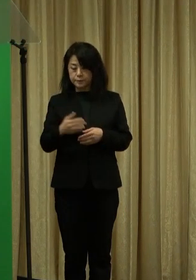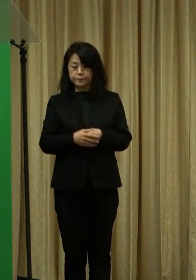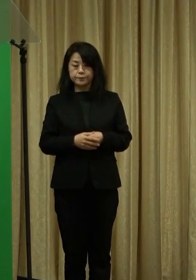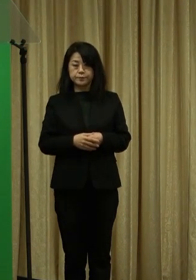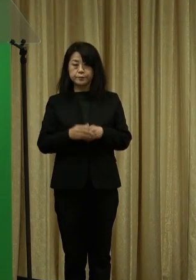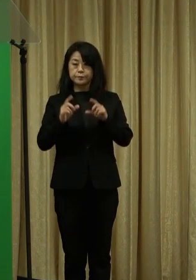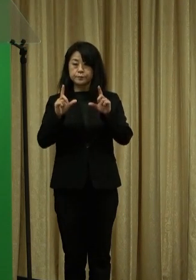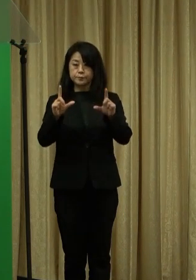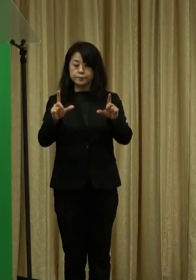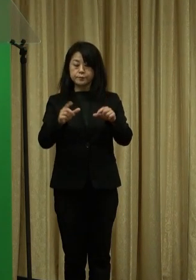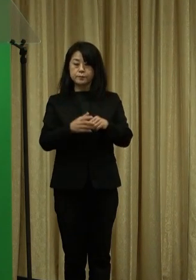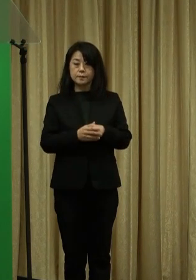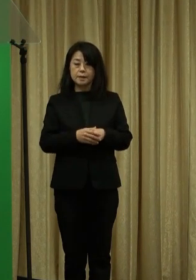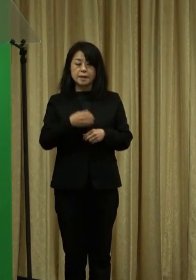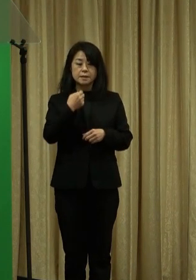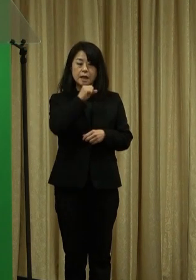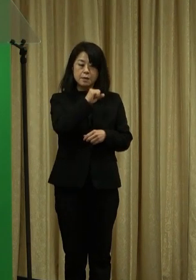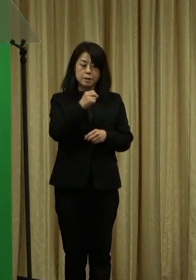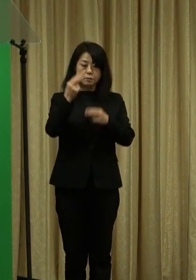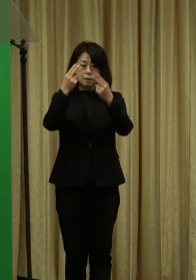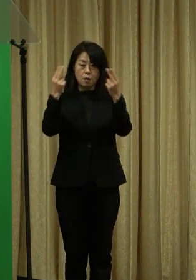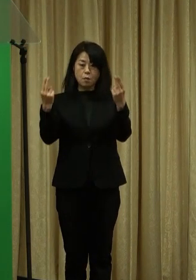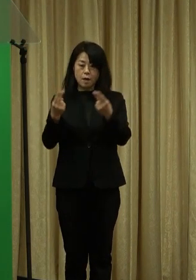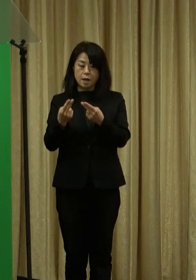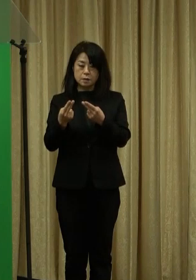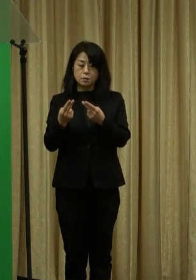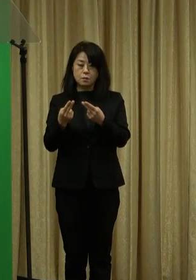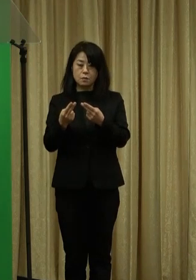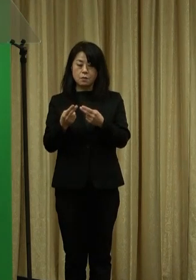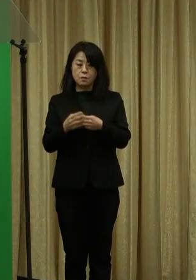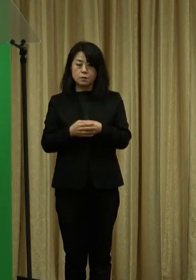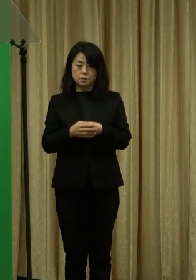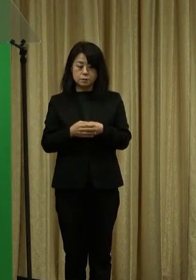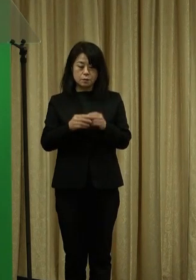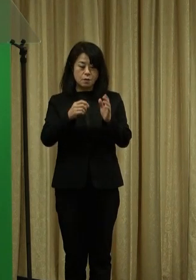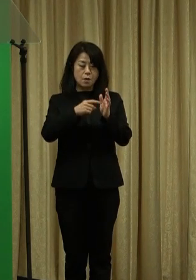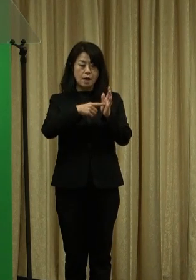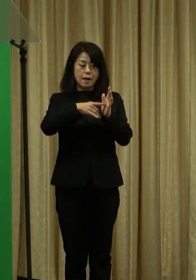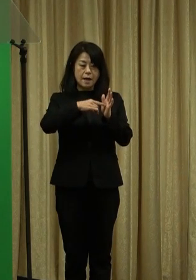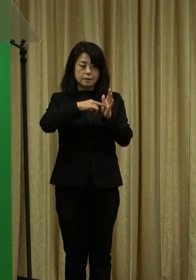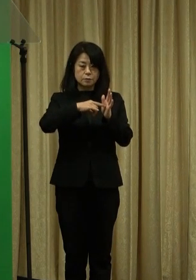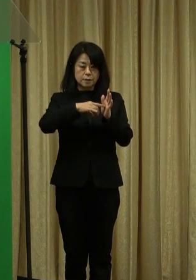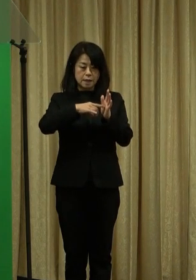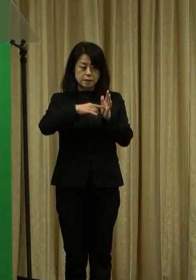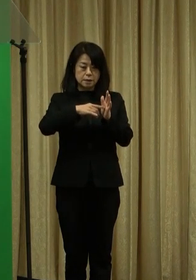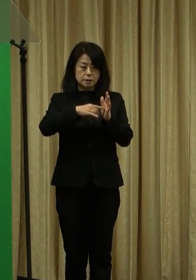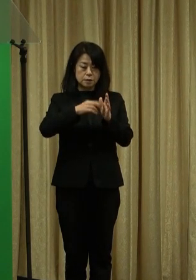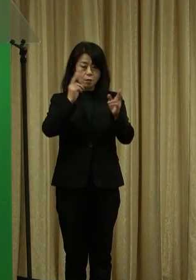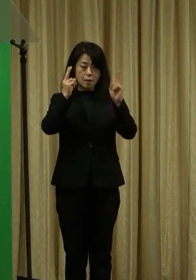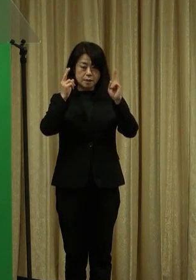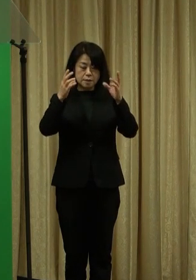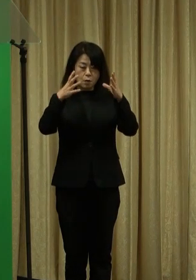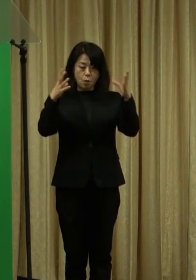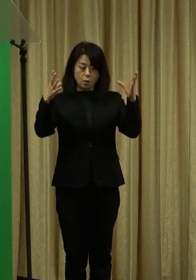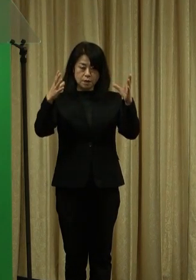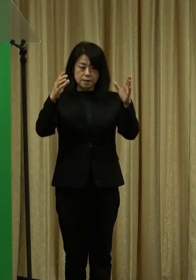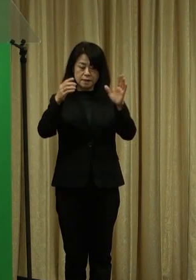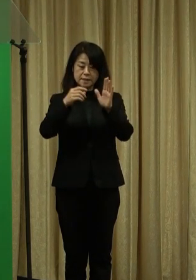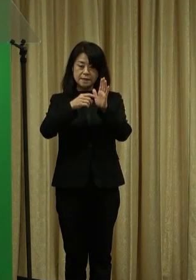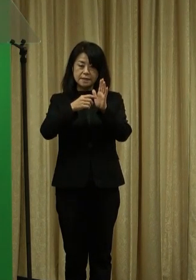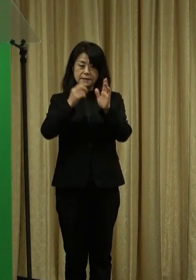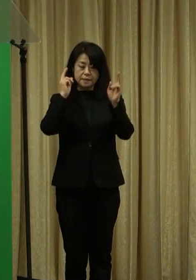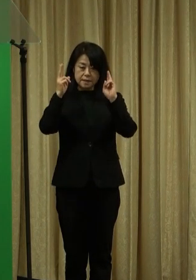か。 そうですね、台湾や北海道の半導体の大きな構想ことはいろいろ研究しております